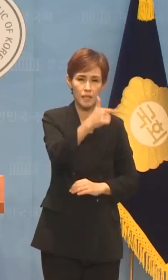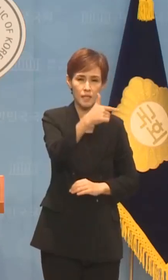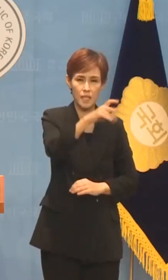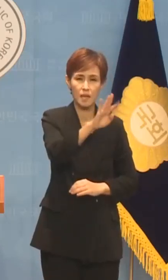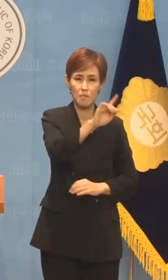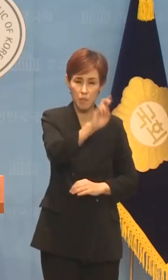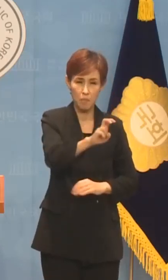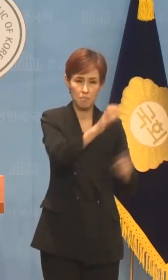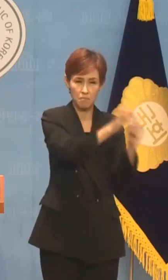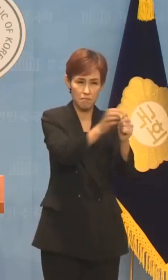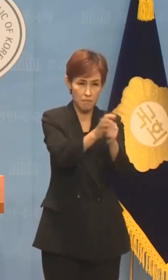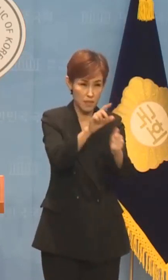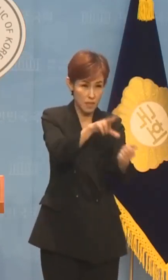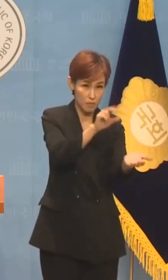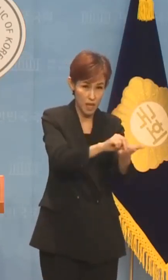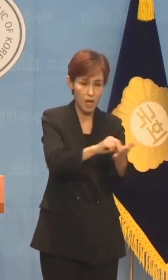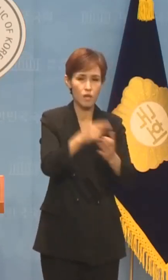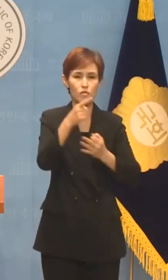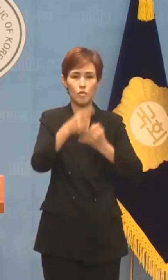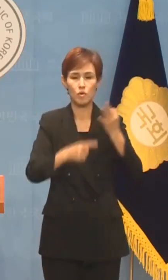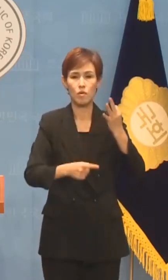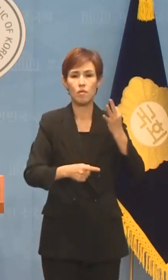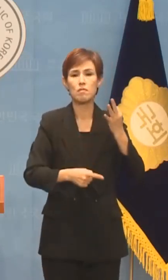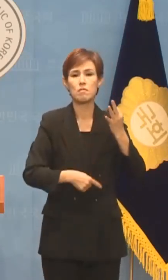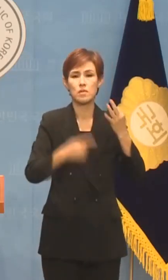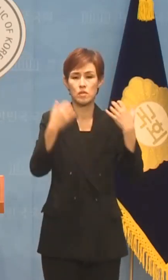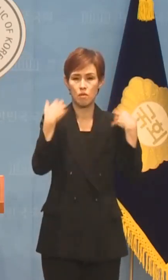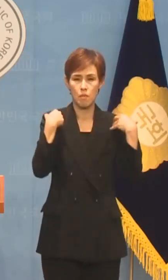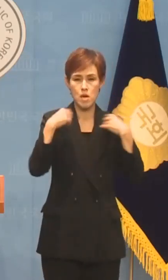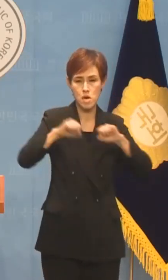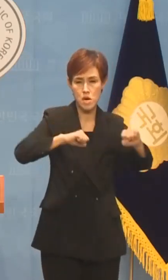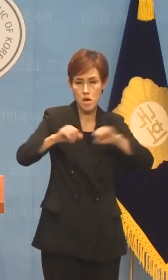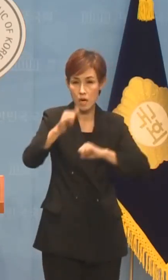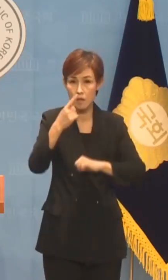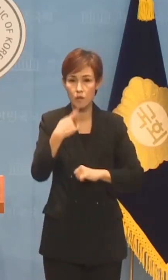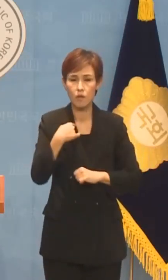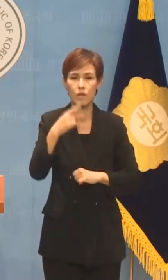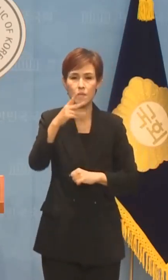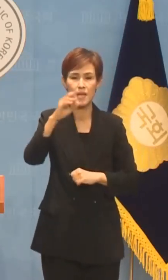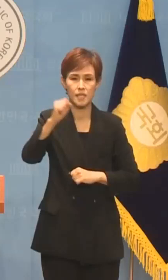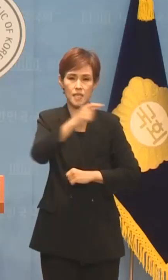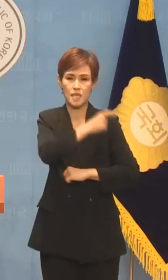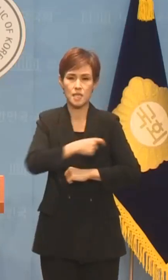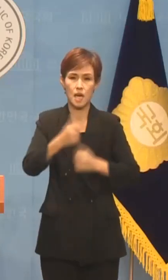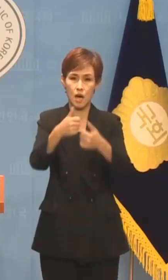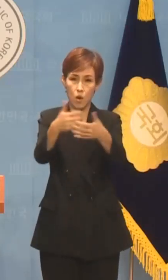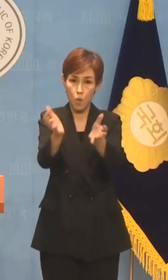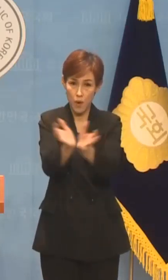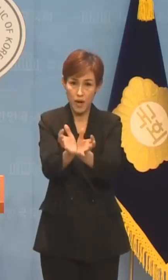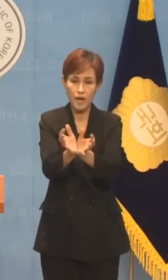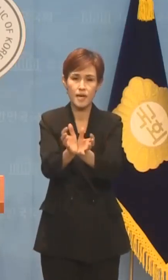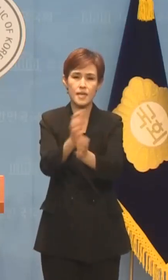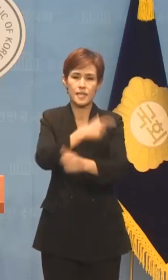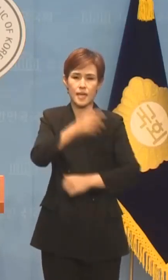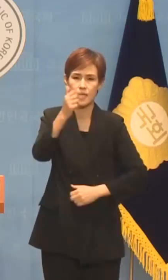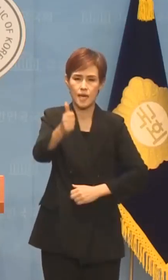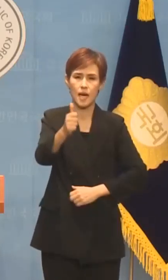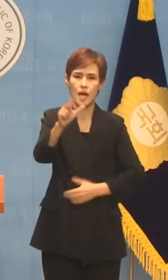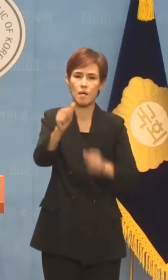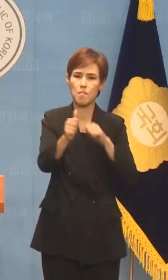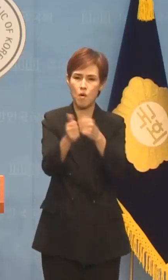앞장서며 윤석열 정권의 방송 장악의 행동대장이 되었던 KBS 이사회 서기석 이사장의 책임을 묻는